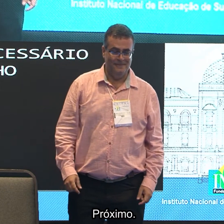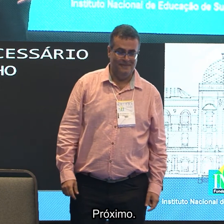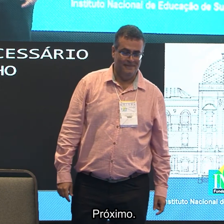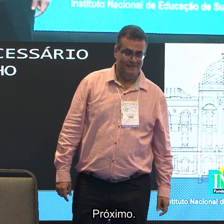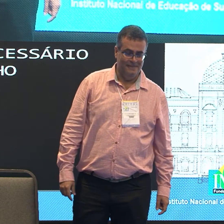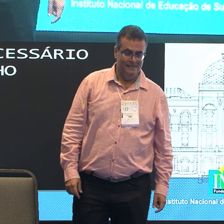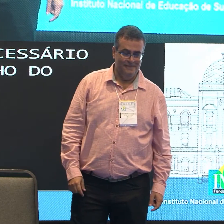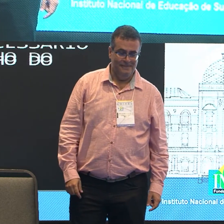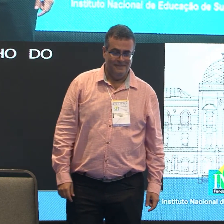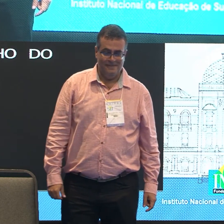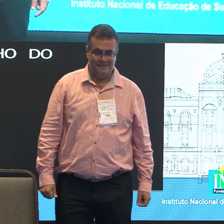Próximo.